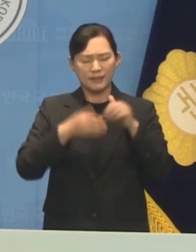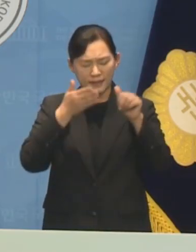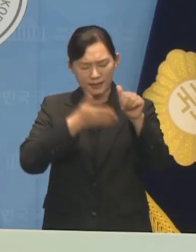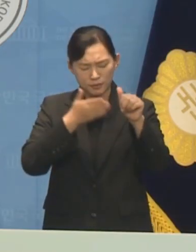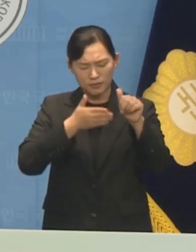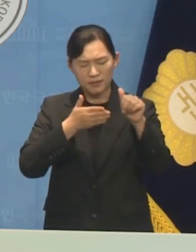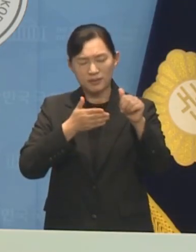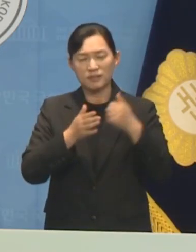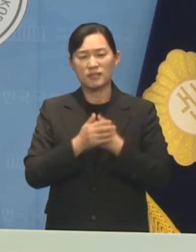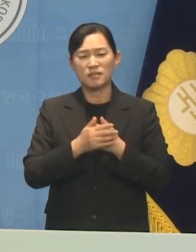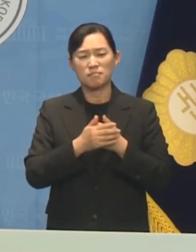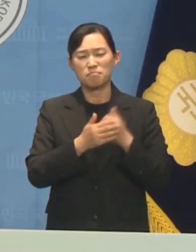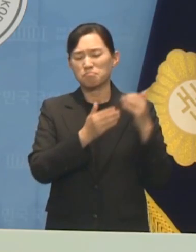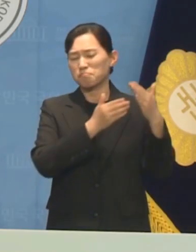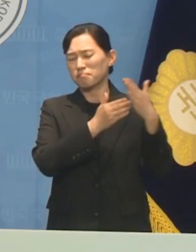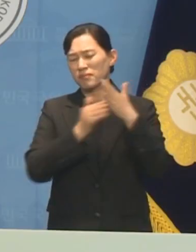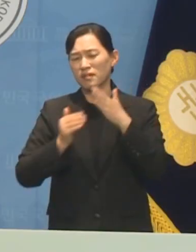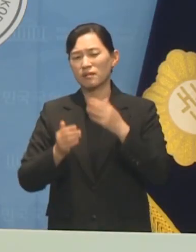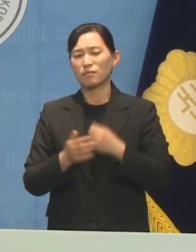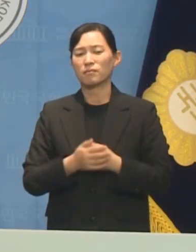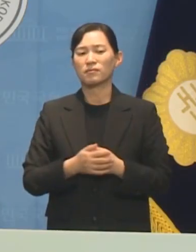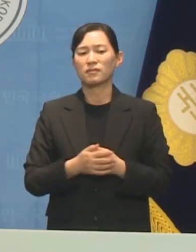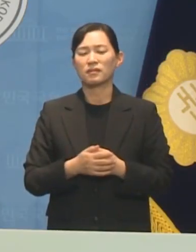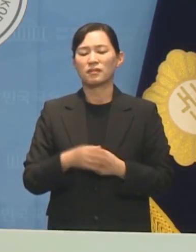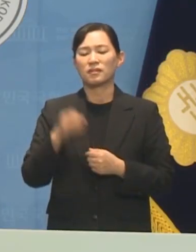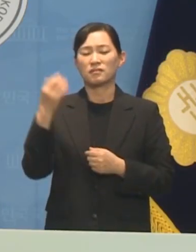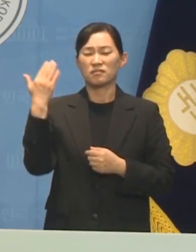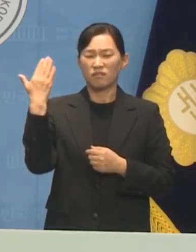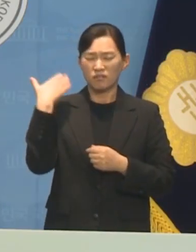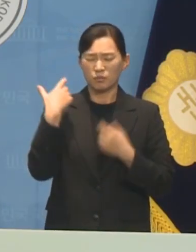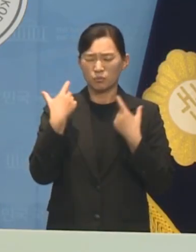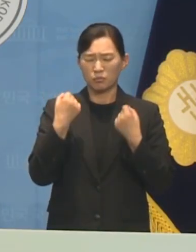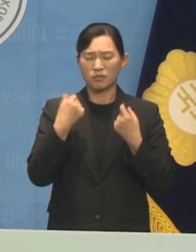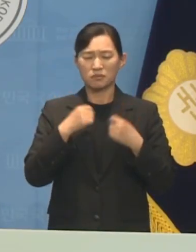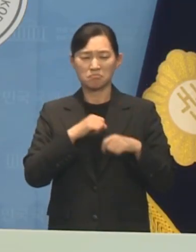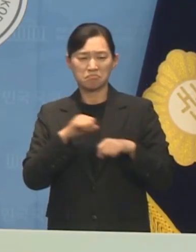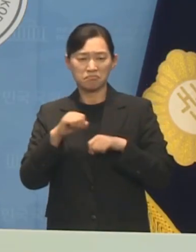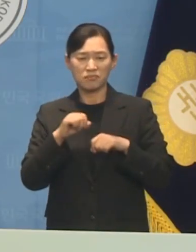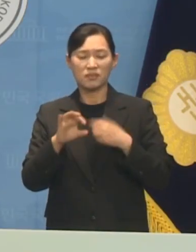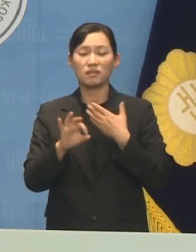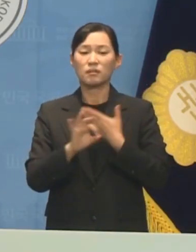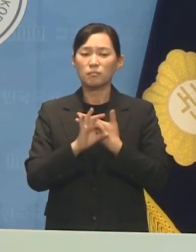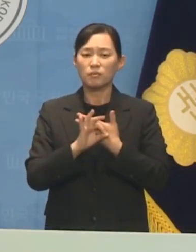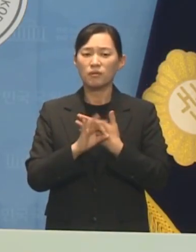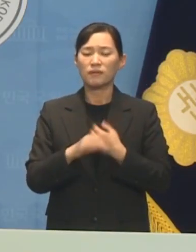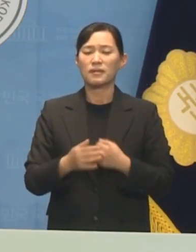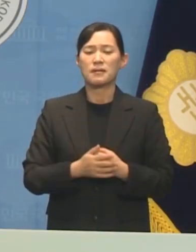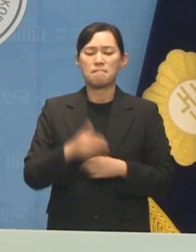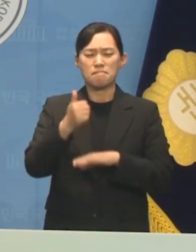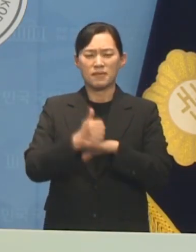외침을 외면하고 기존의 방관자적인 태도를 고수한다면